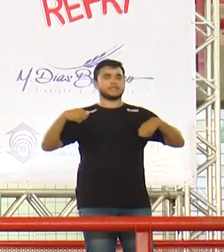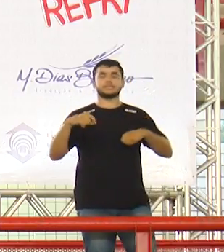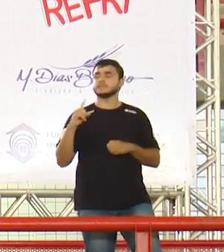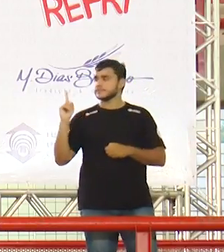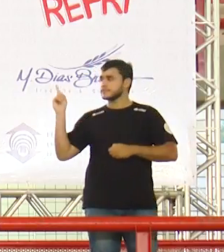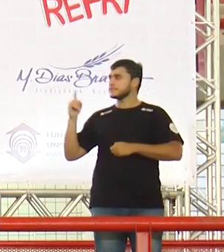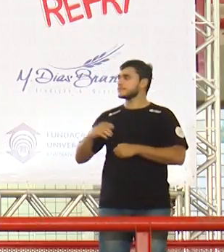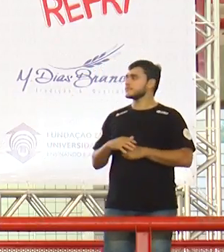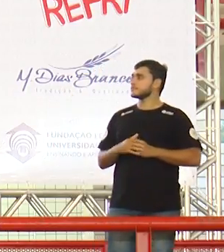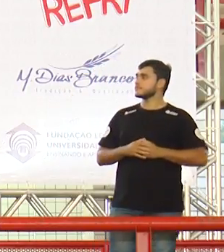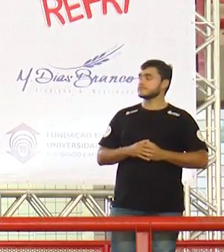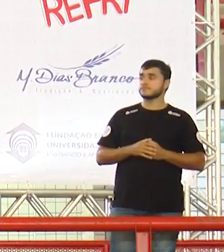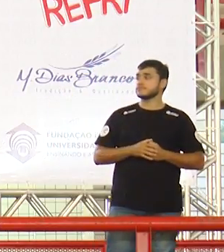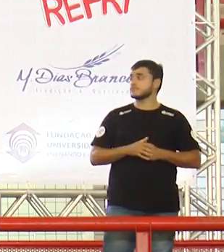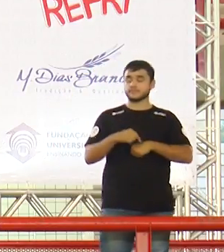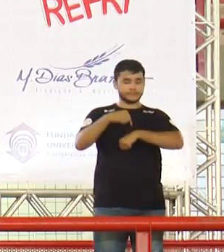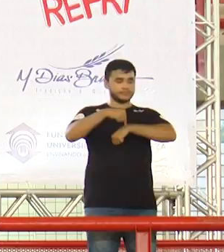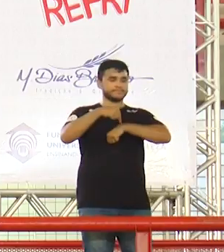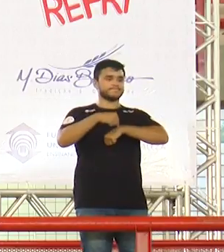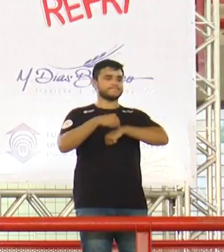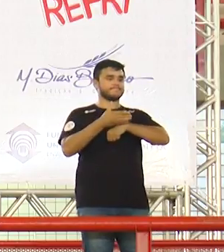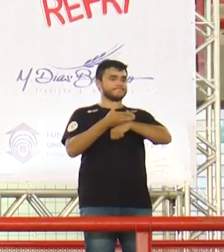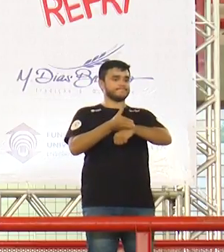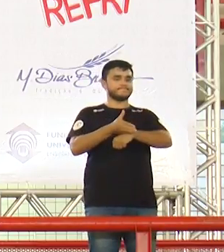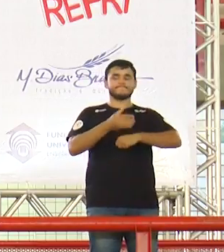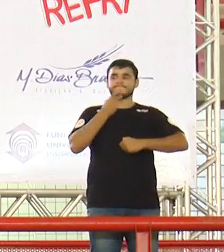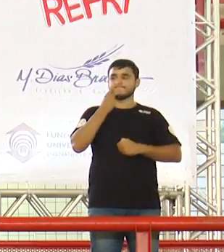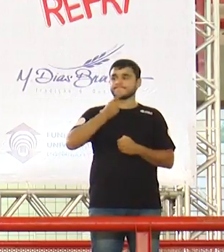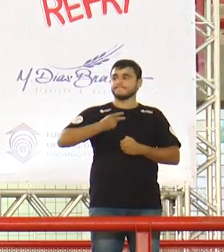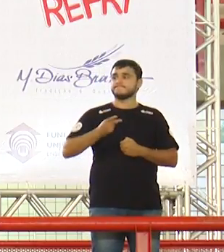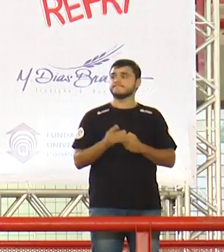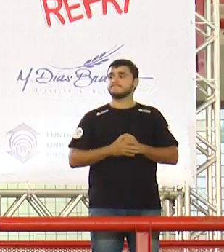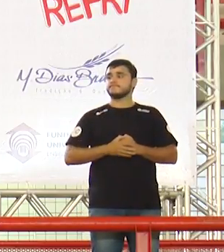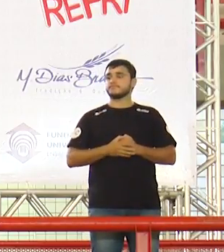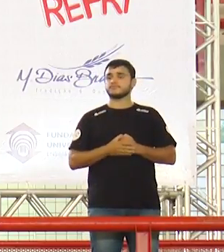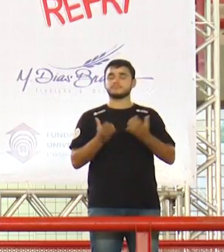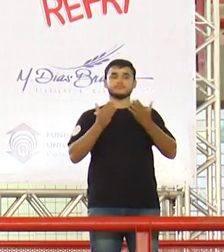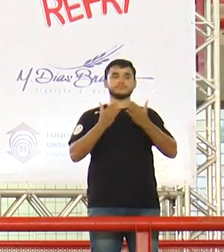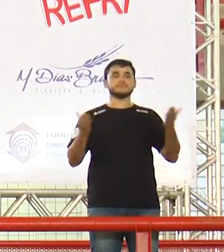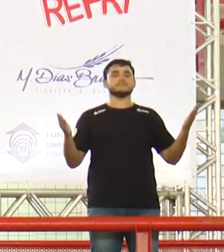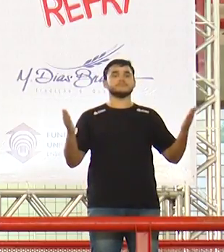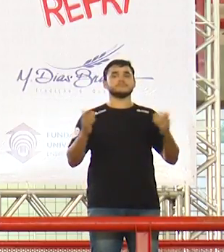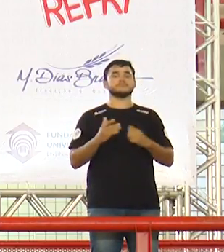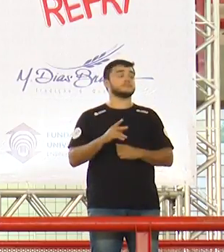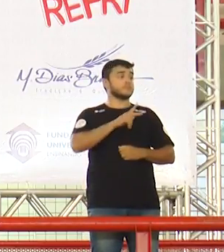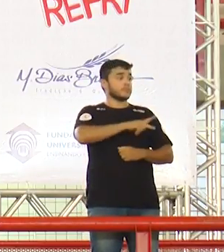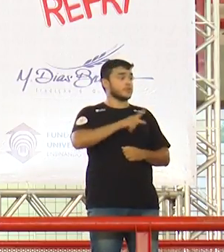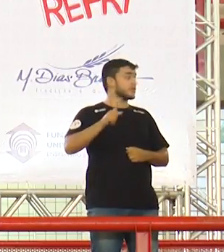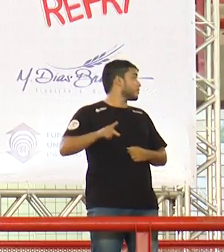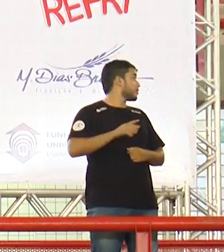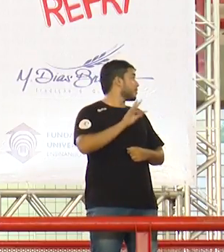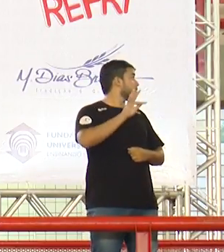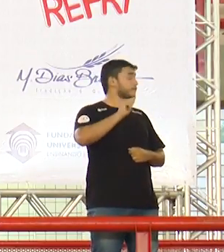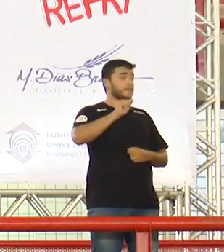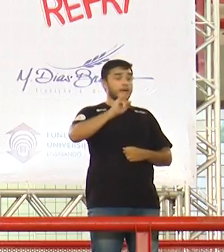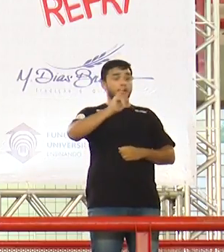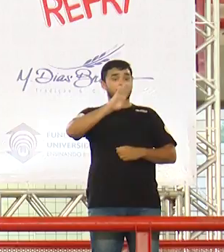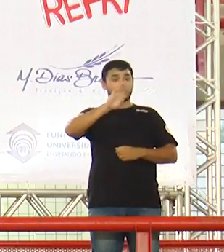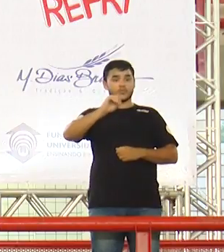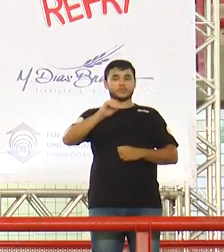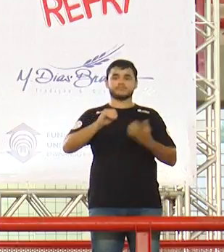necessário. Queridos, o meu querido e fundamental professor Fábio já está